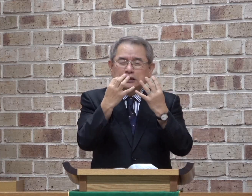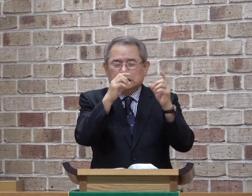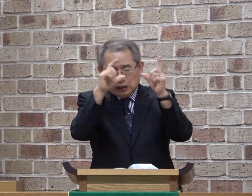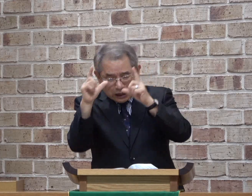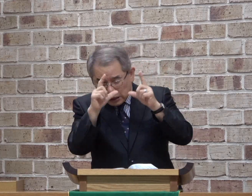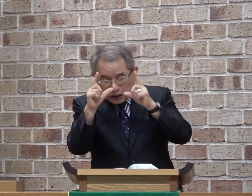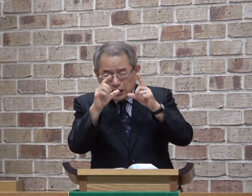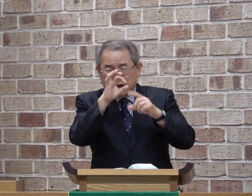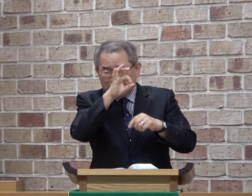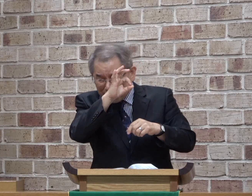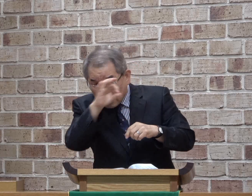억압과